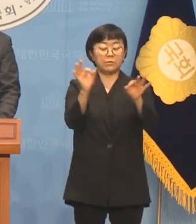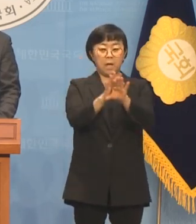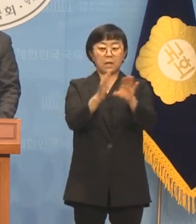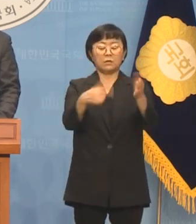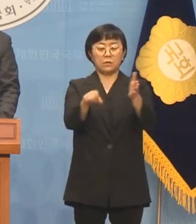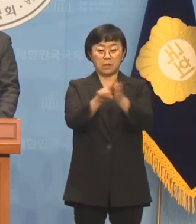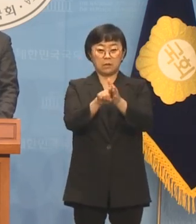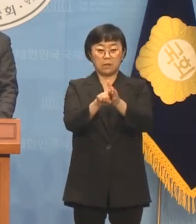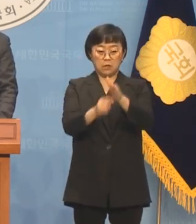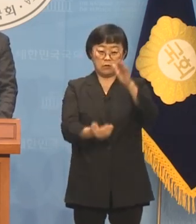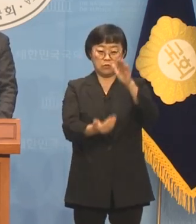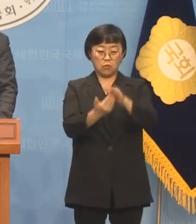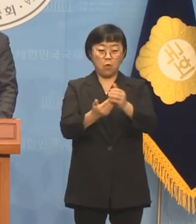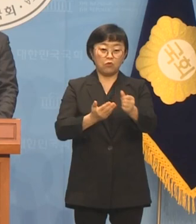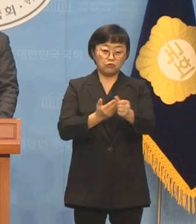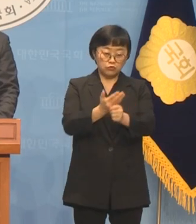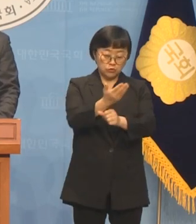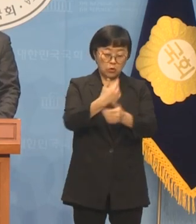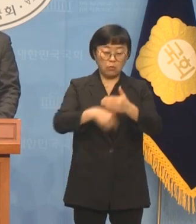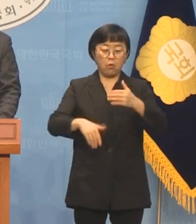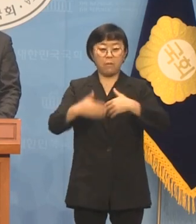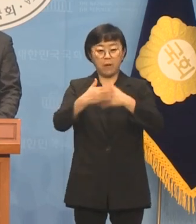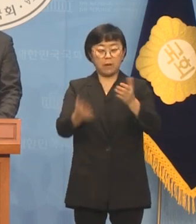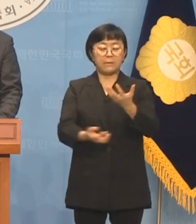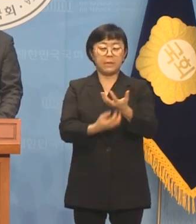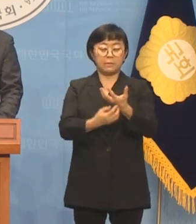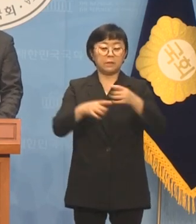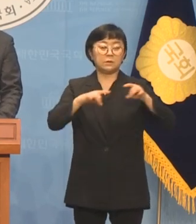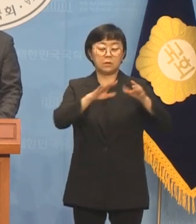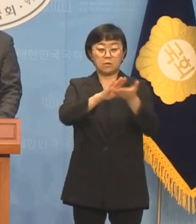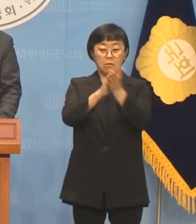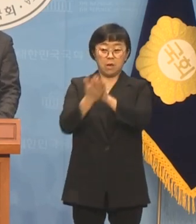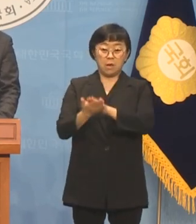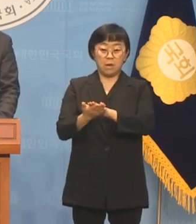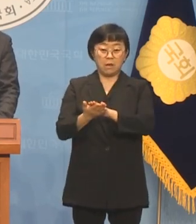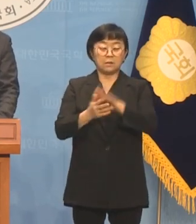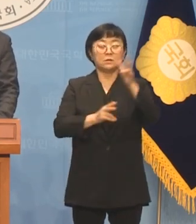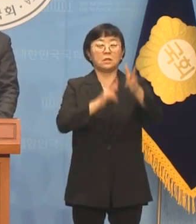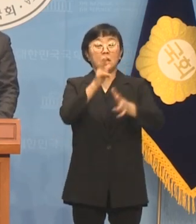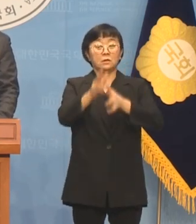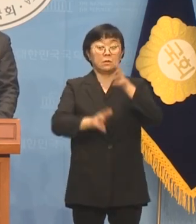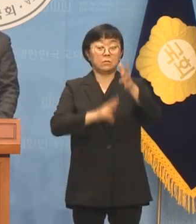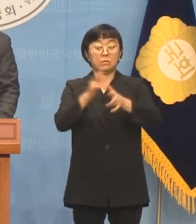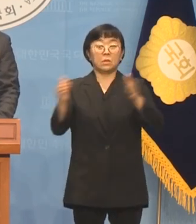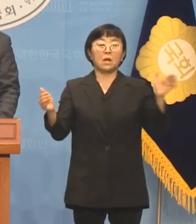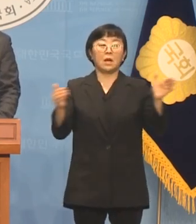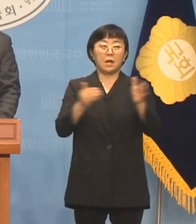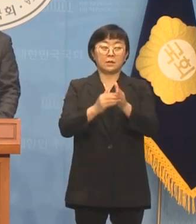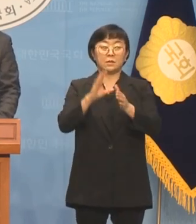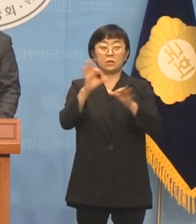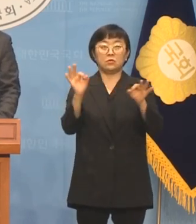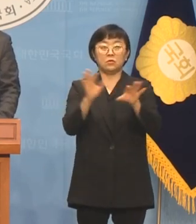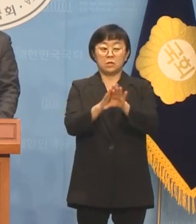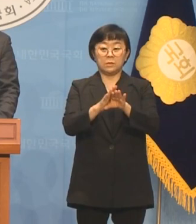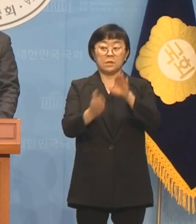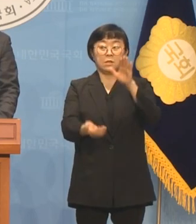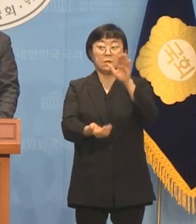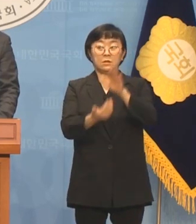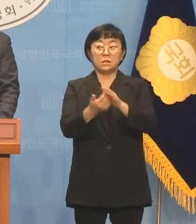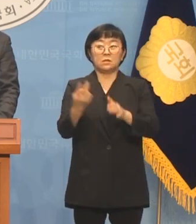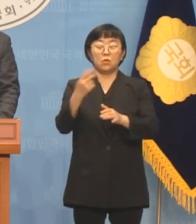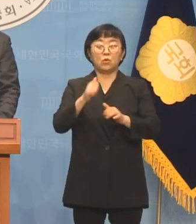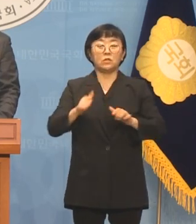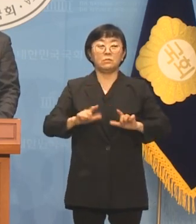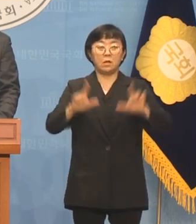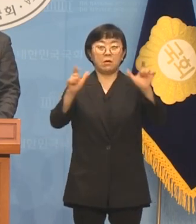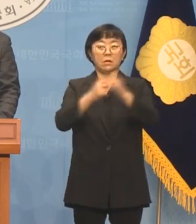이루고 운송과 난방을 전기화하여 나아가 산업 부문까지 탄소 중립을 달성해서